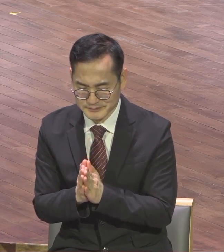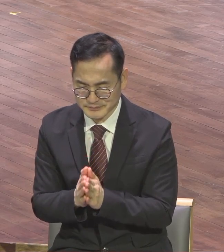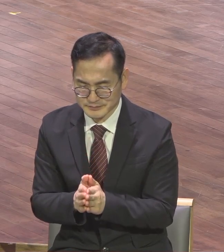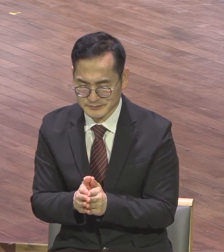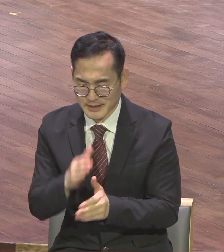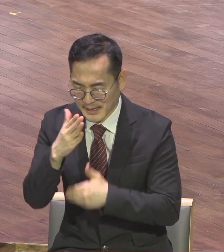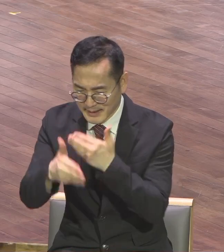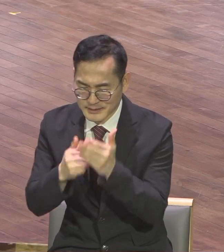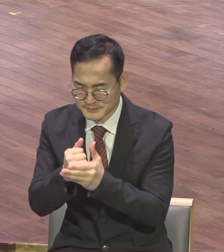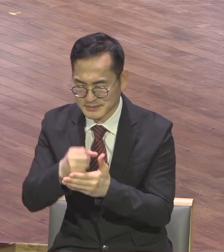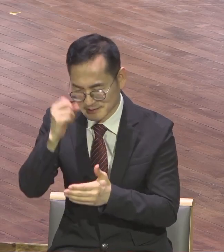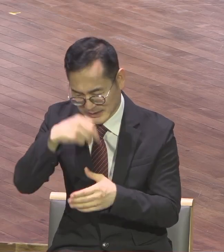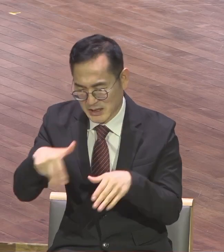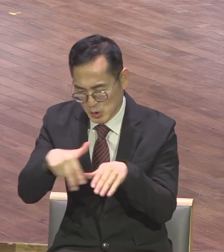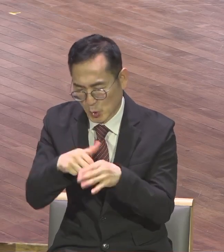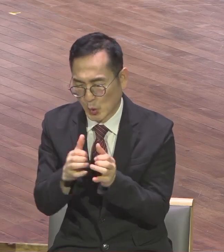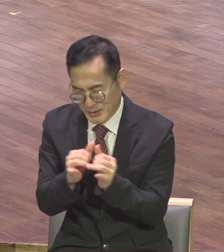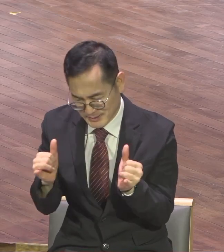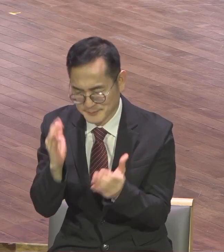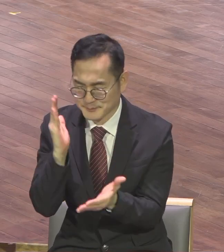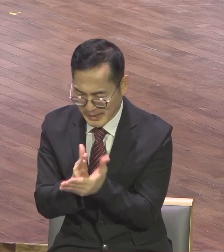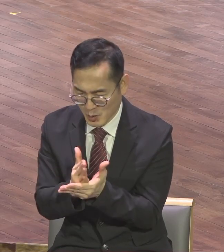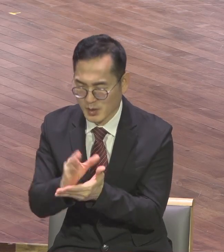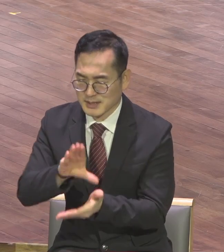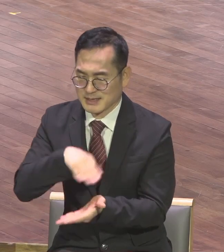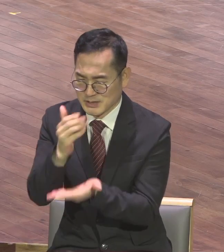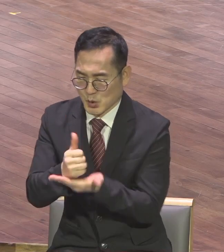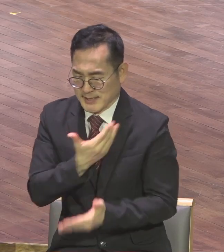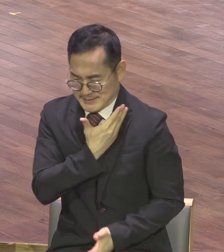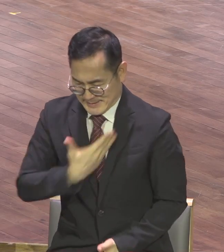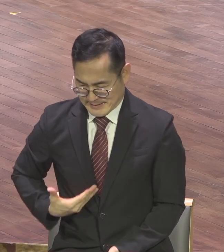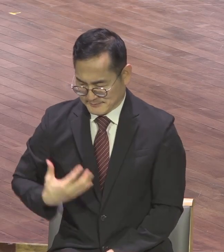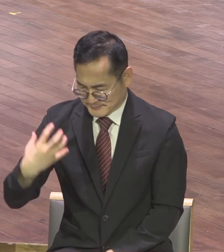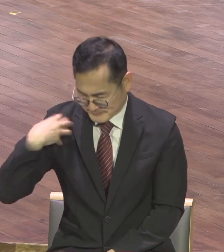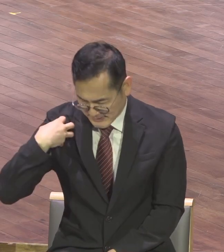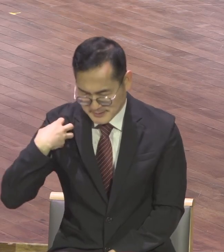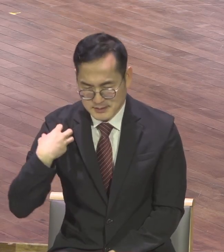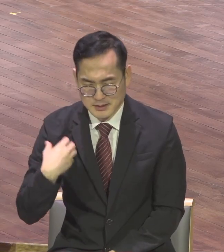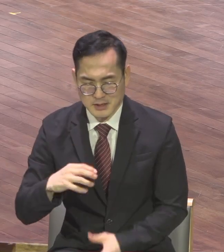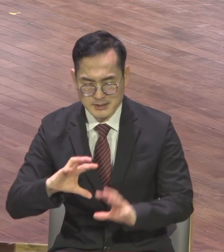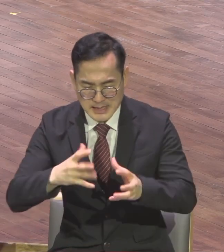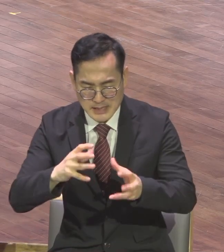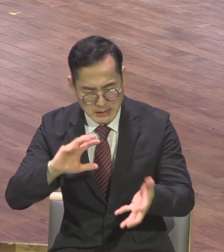종교생활 하지 말게 하시고 그리스도의 절대 제자로서 천하를 어리피는 사람들